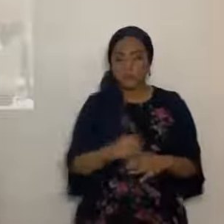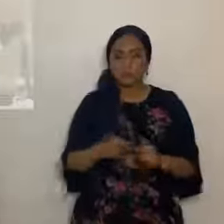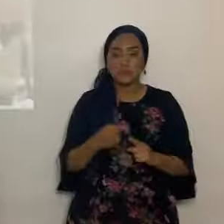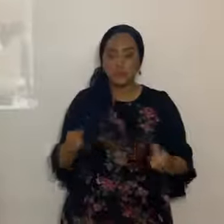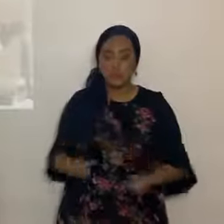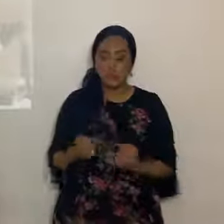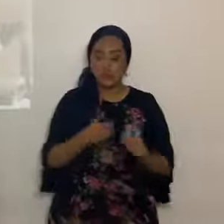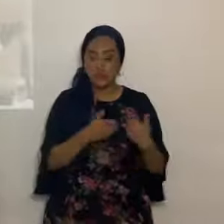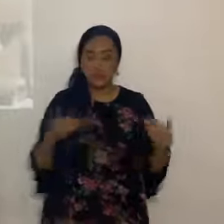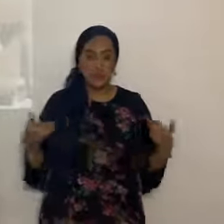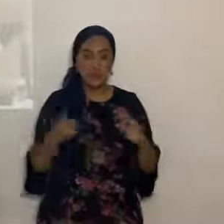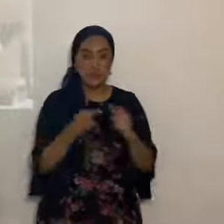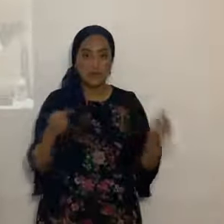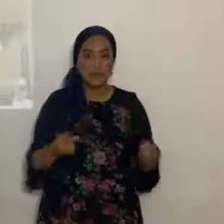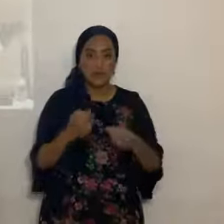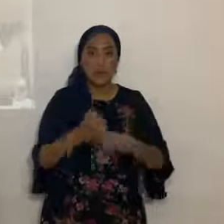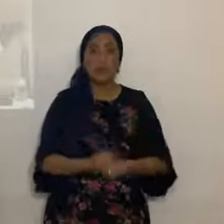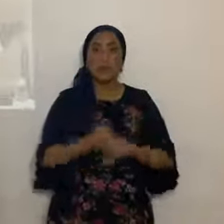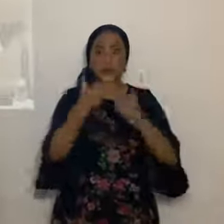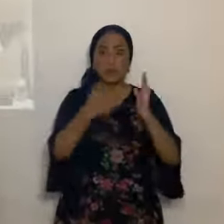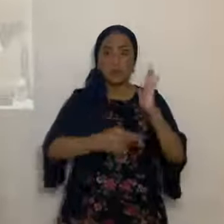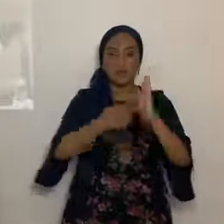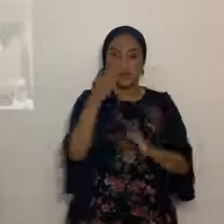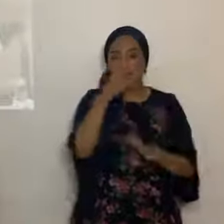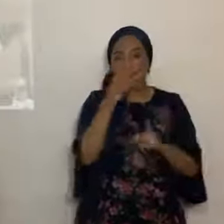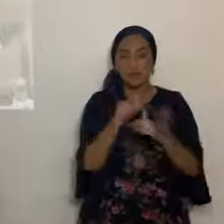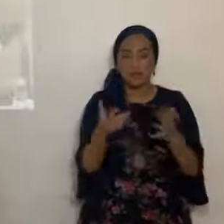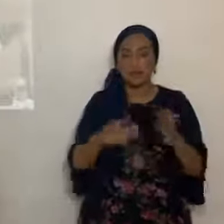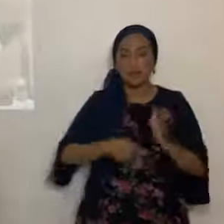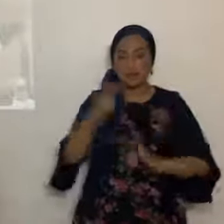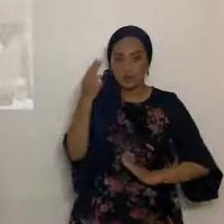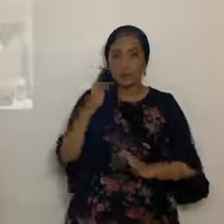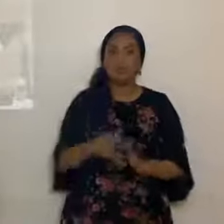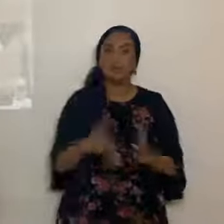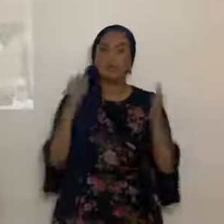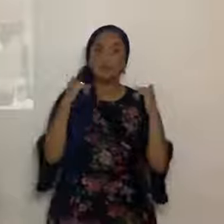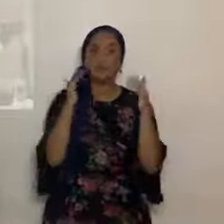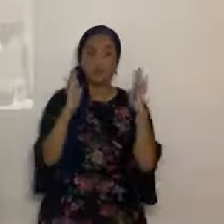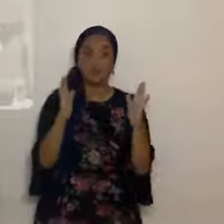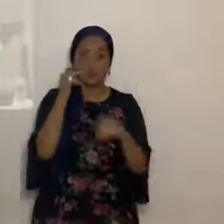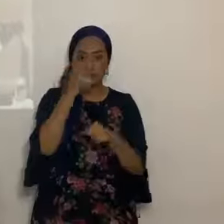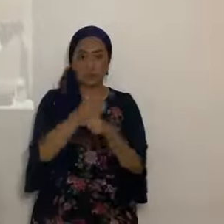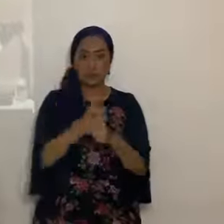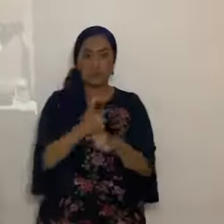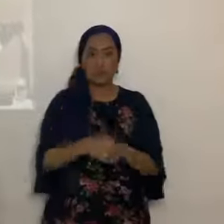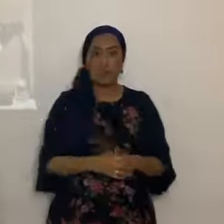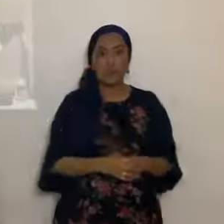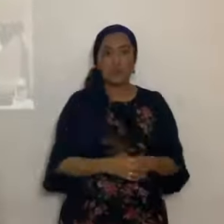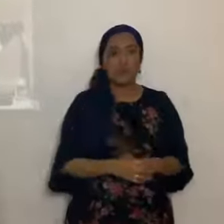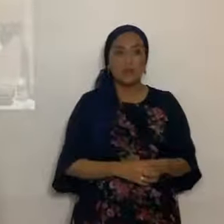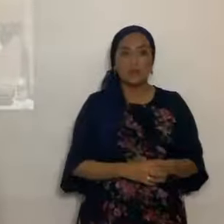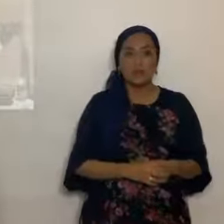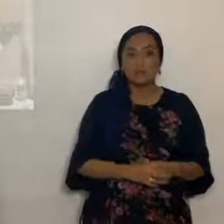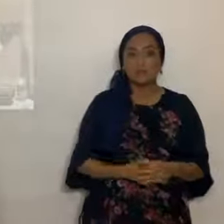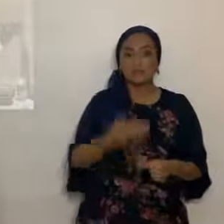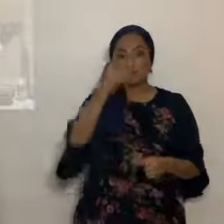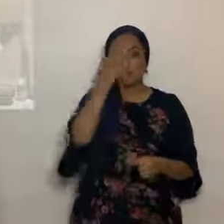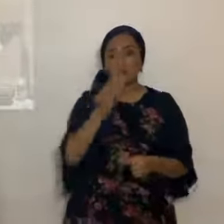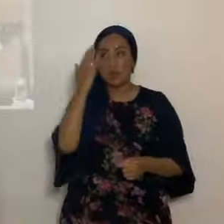pecados, apartarse de los pecados, confesar, ser honestos, en pocas palabras. Ahora escuchen muy bien, amados ahí.